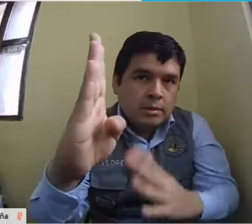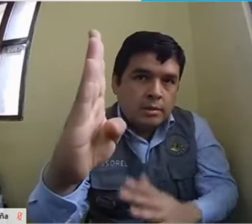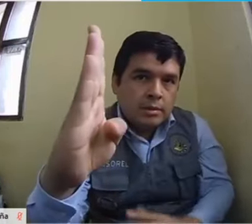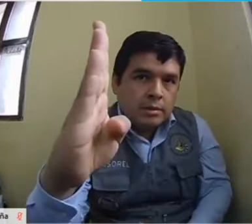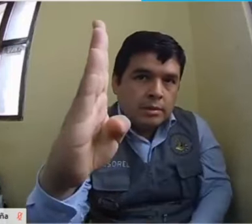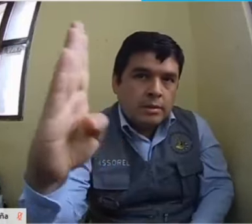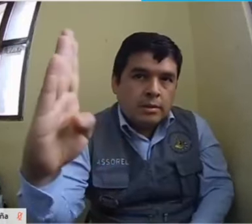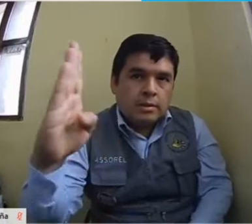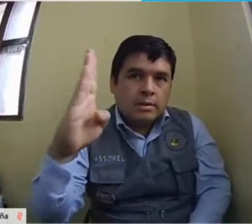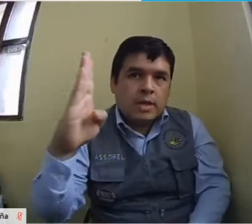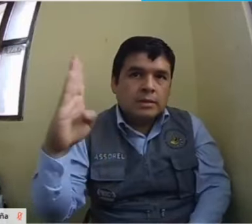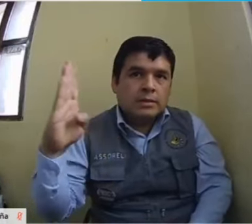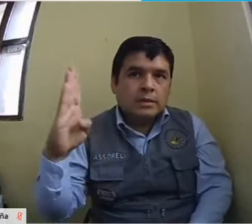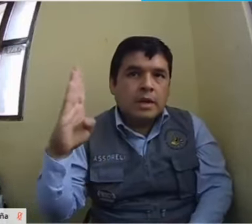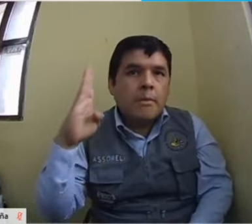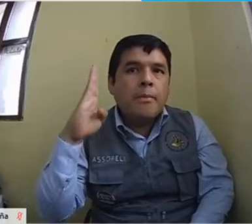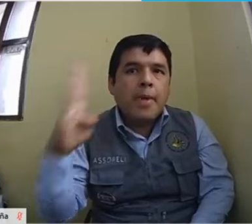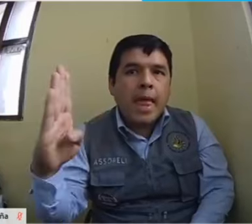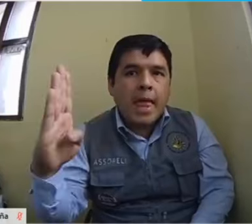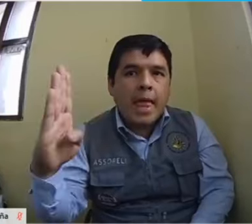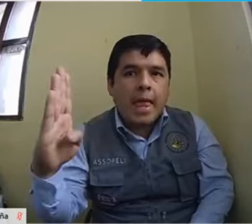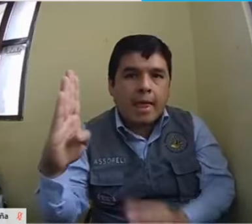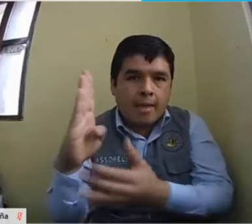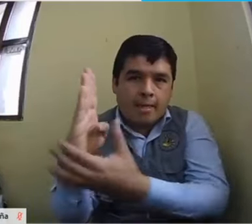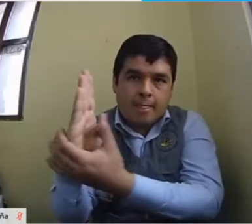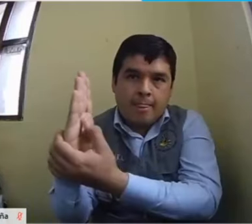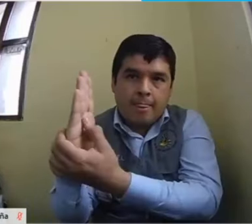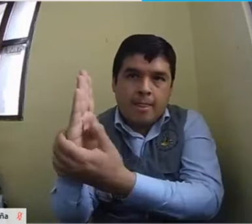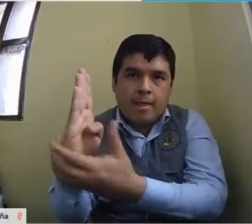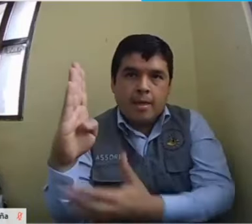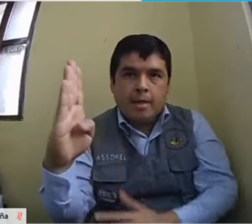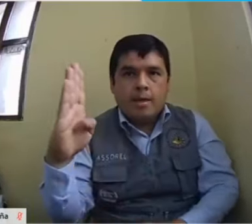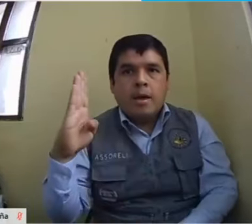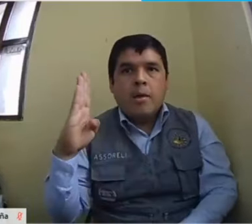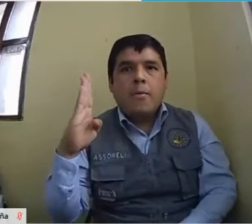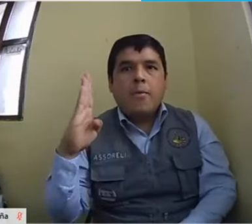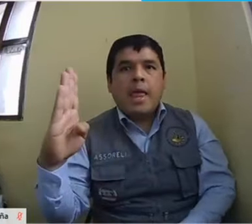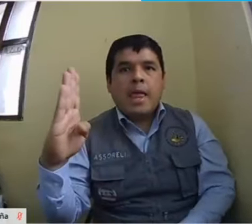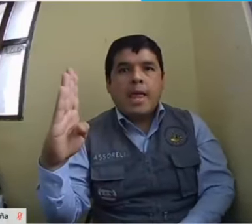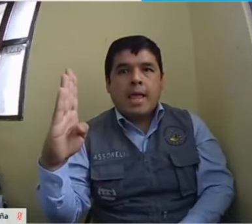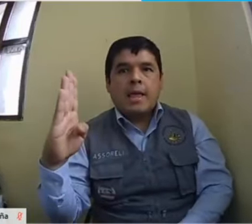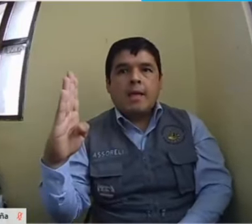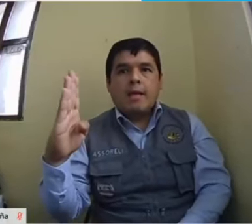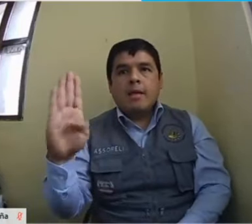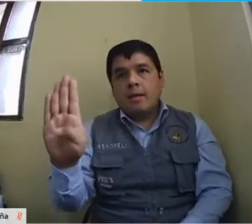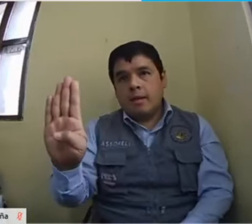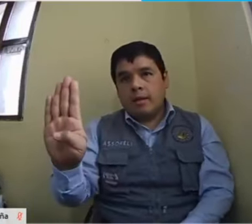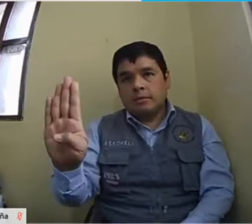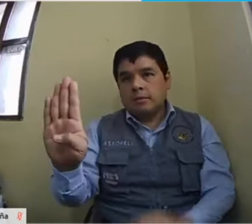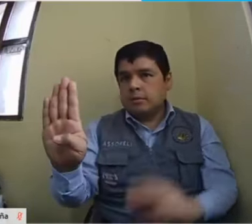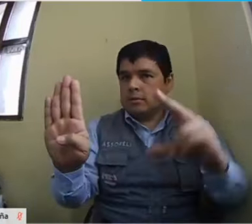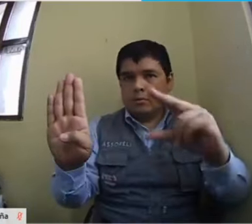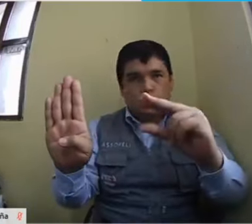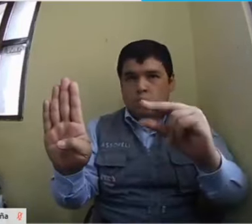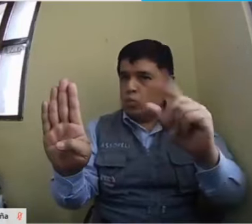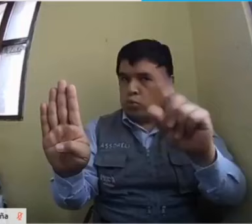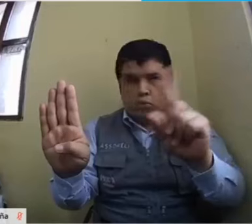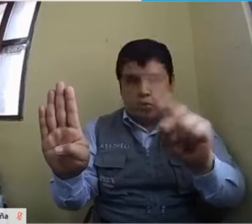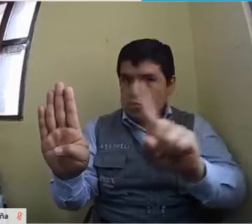así, en forma de 4, y en perfil es que se presenta la seña, la letra B.